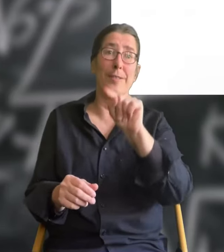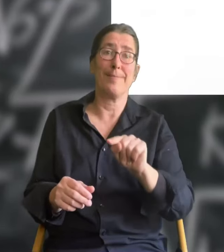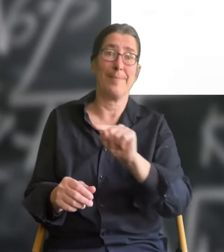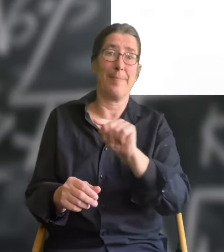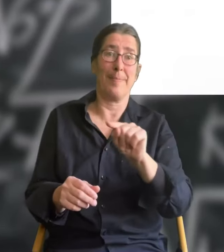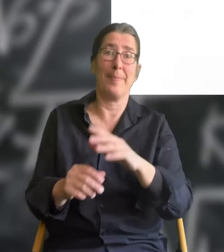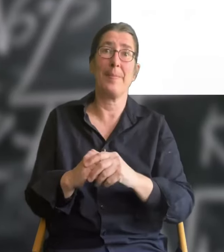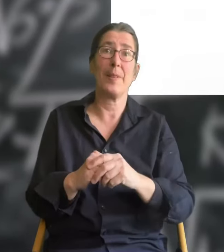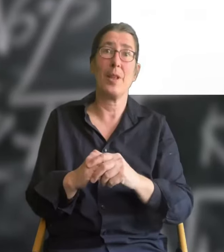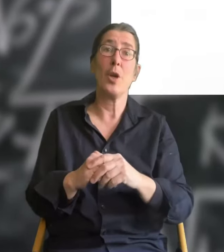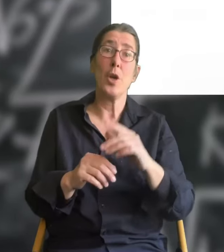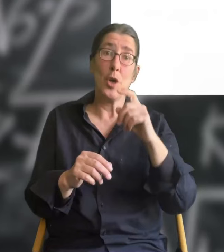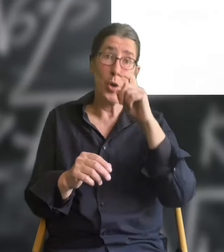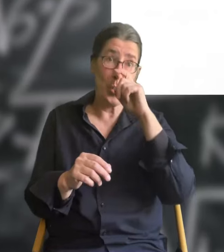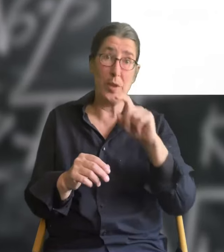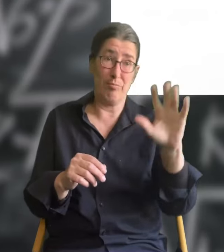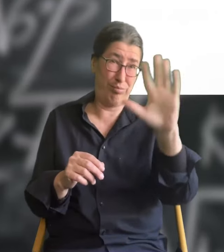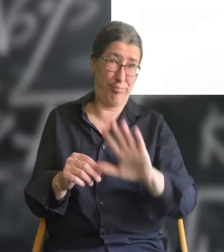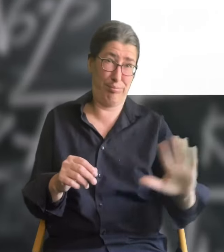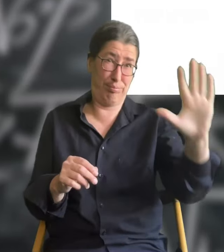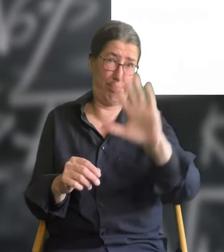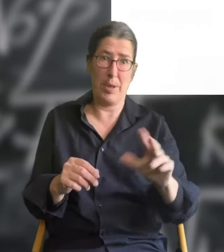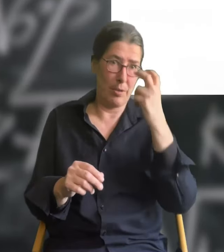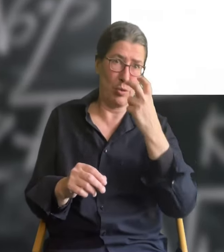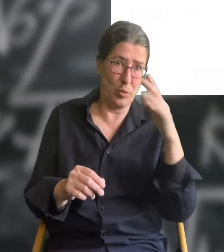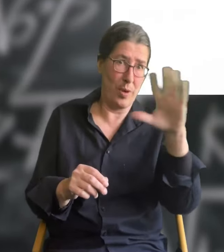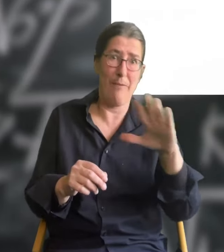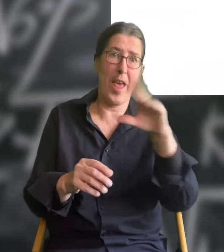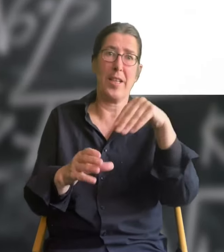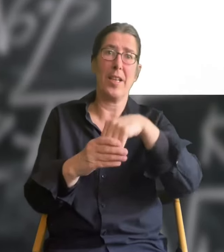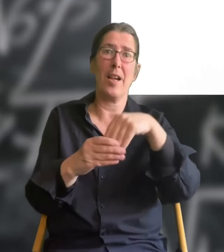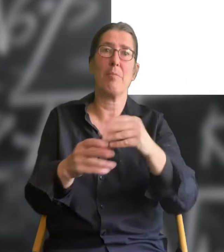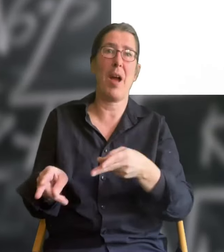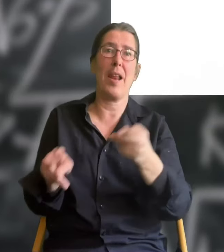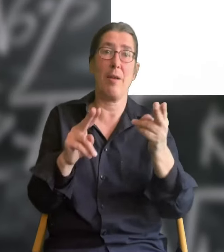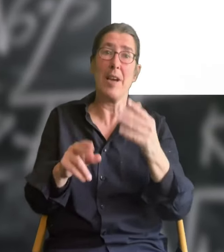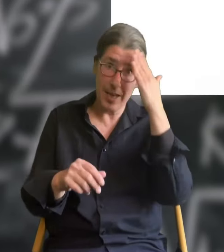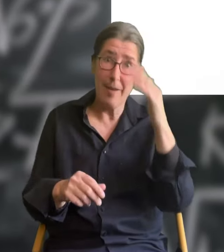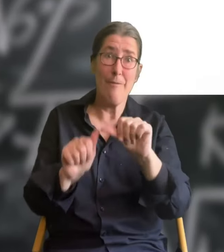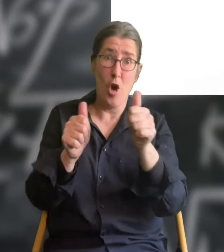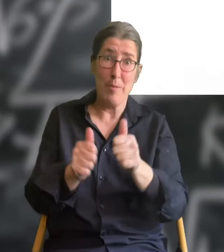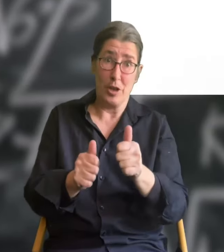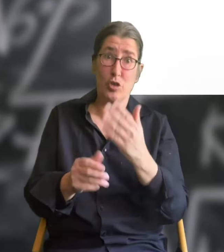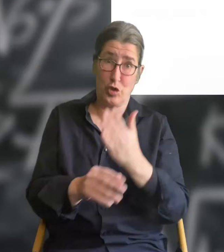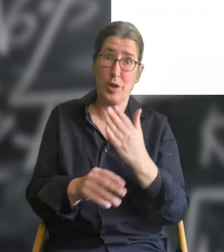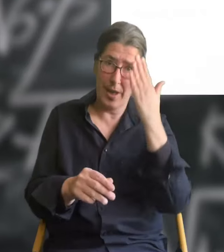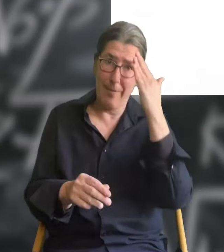Das grün markierte ist also gesucht, der Flächeninhalt des Parallelogramms. Ihr kennt die Formel bereits, der